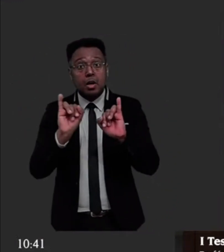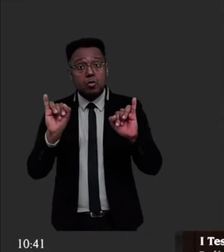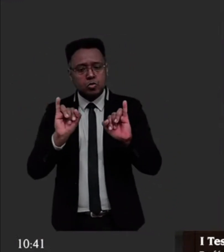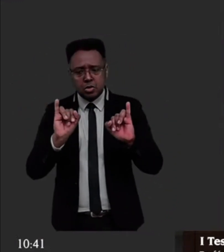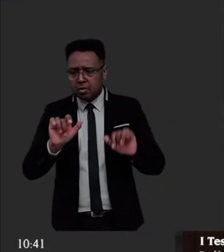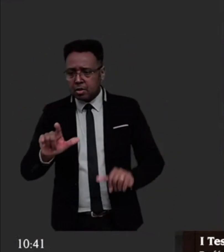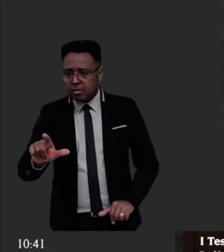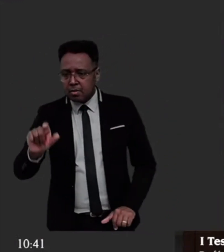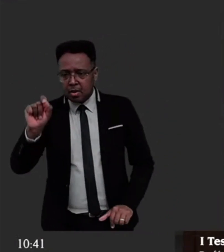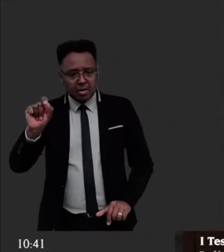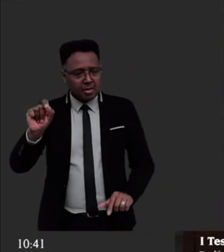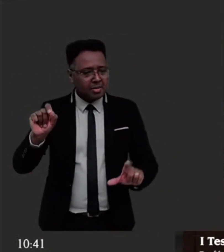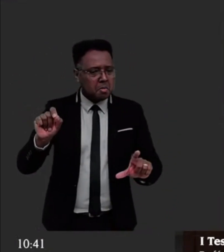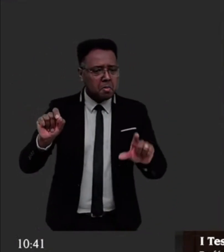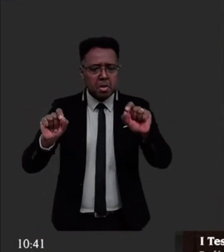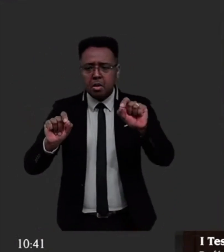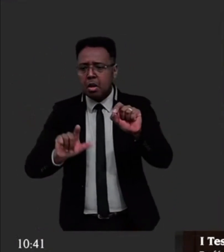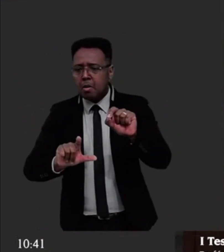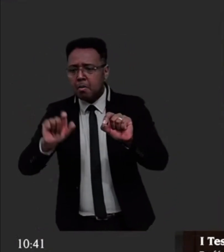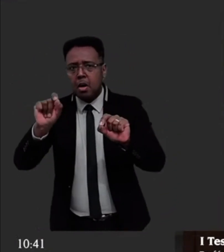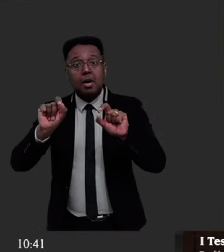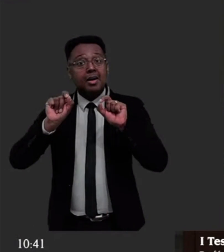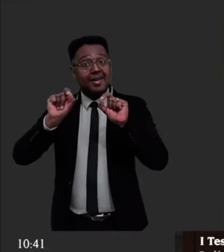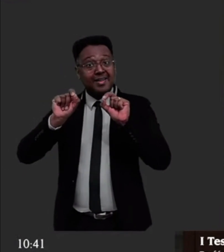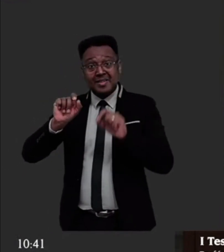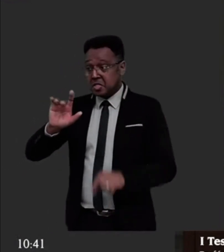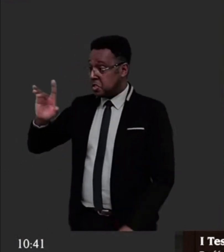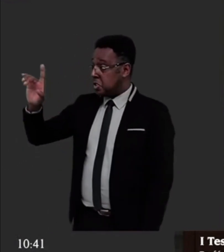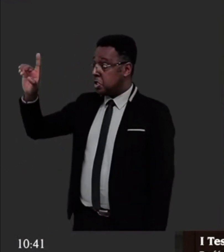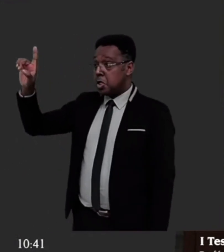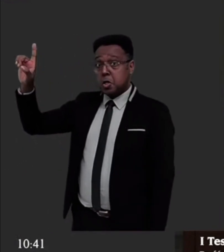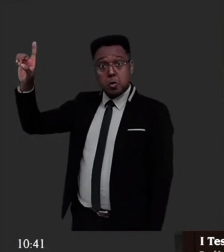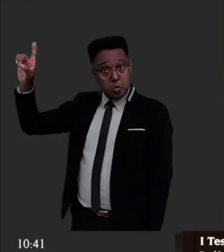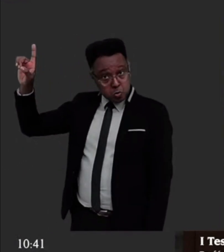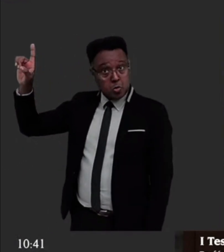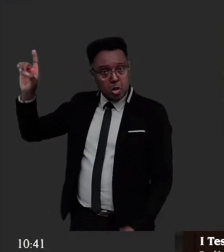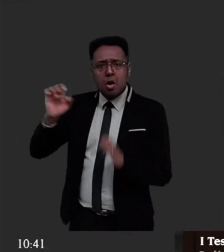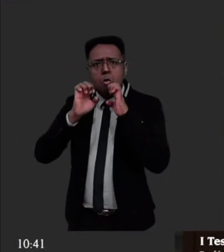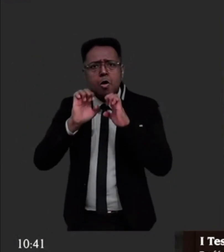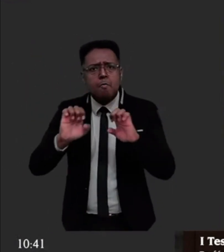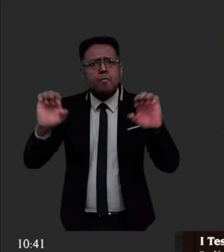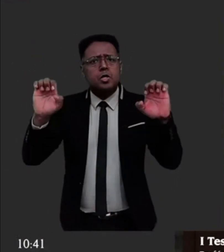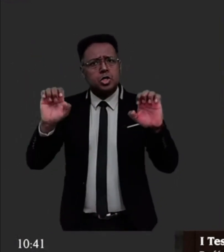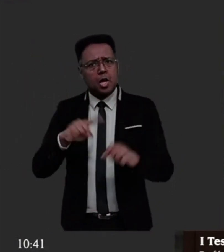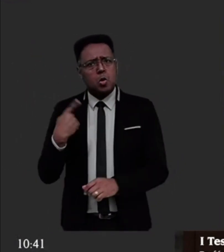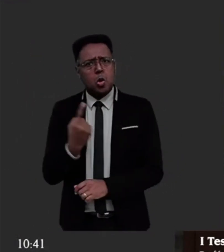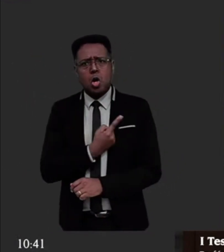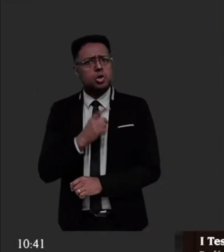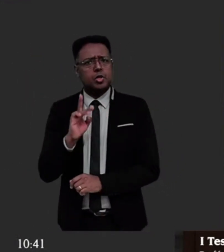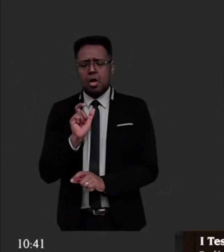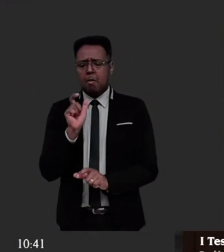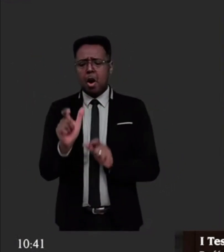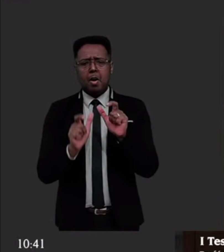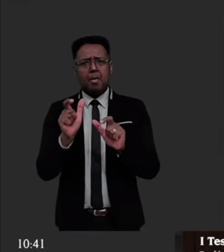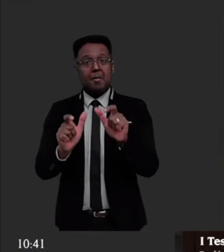Deus, porque o nosso Evangelho não foi a vós somente em palavras, mas também em poder e no